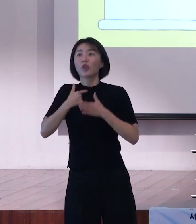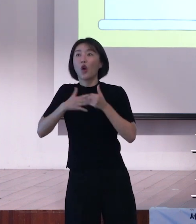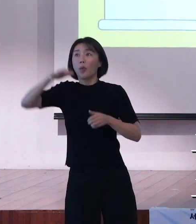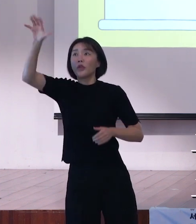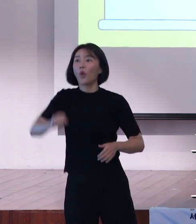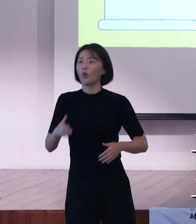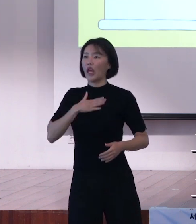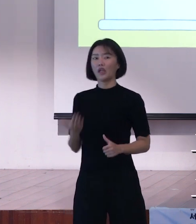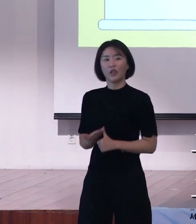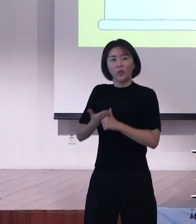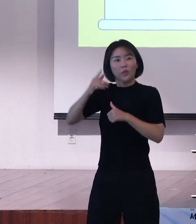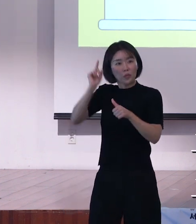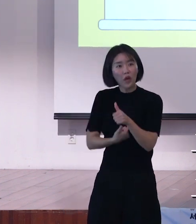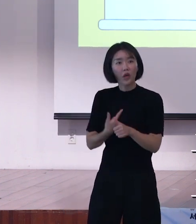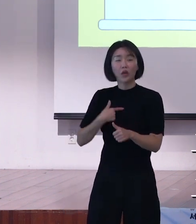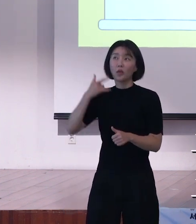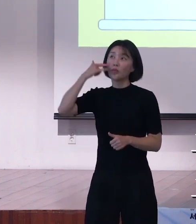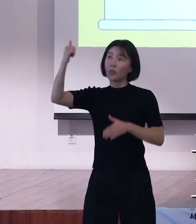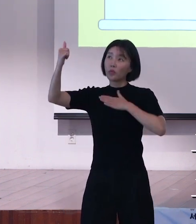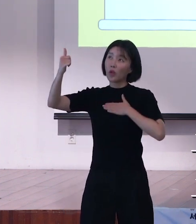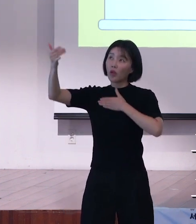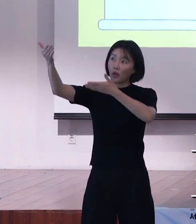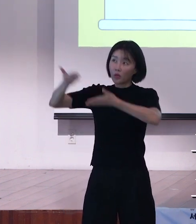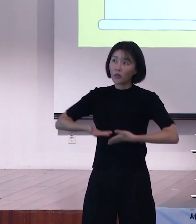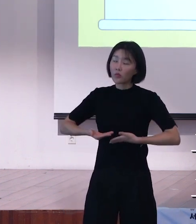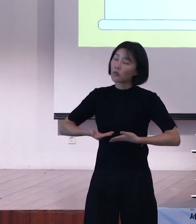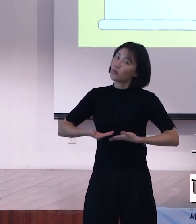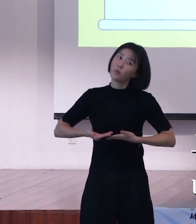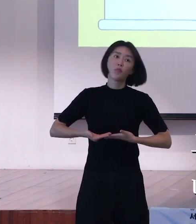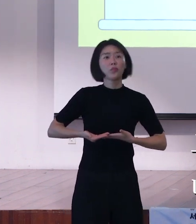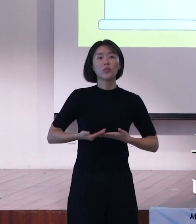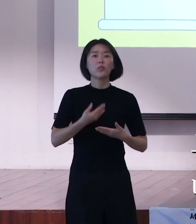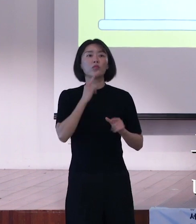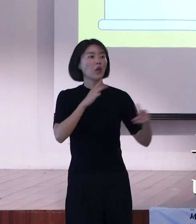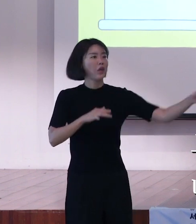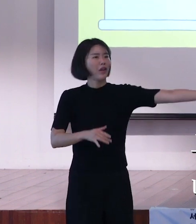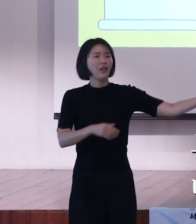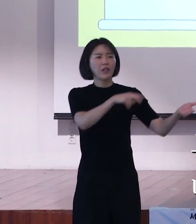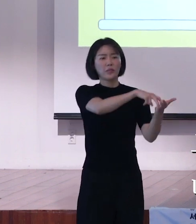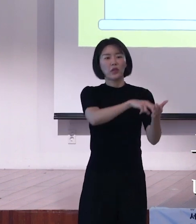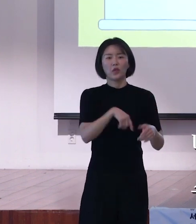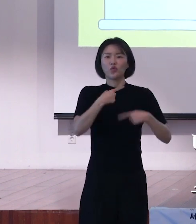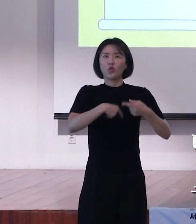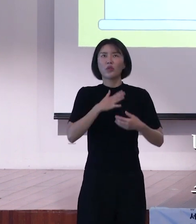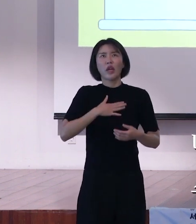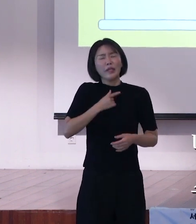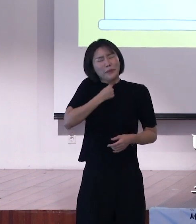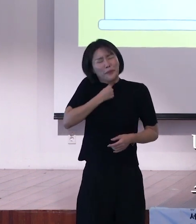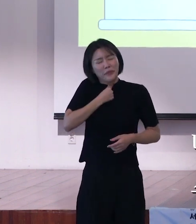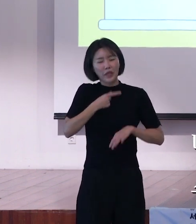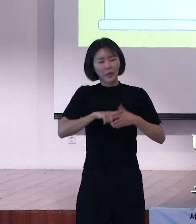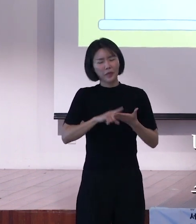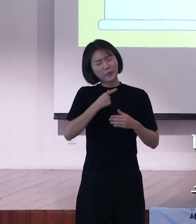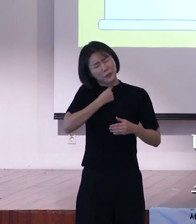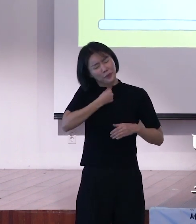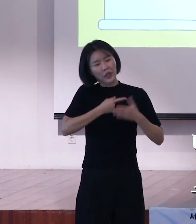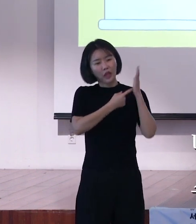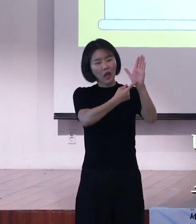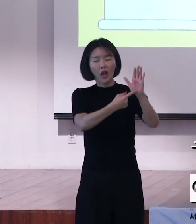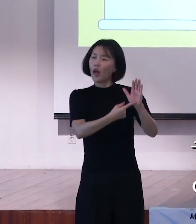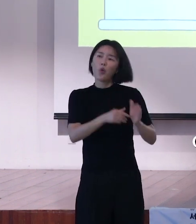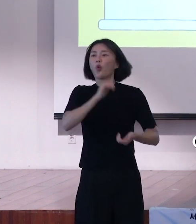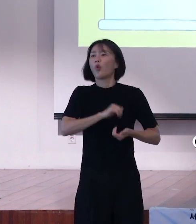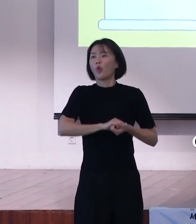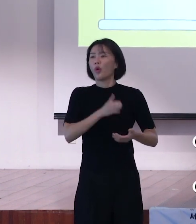역시도 수어는 내 마음을 내 생각을 다 전달할 수 없어. 수어는 한계가 있어. 라고 저는 그렇게